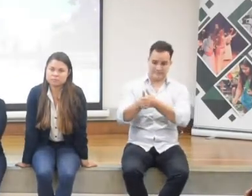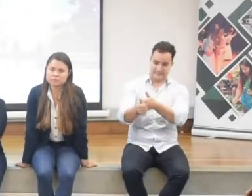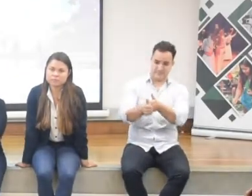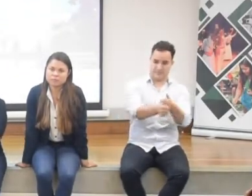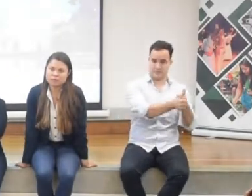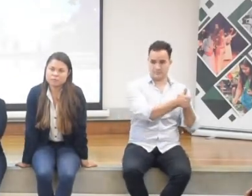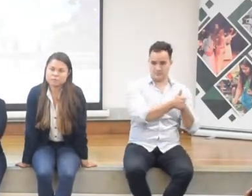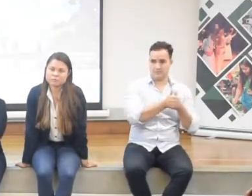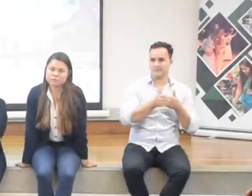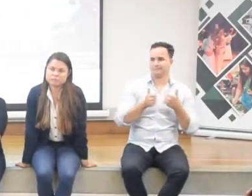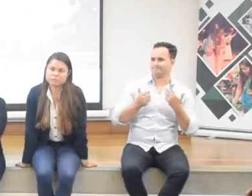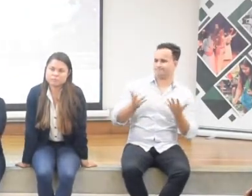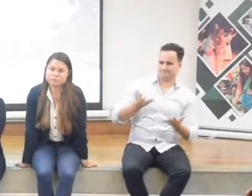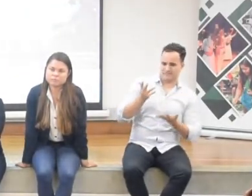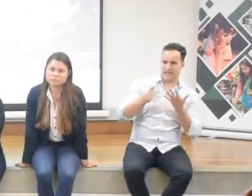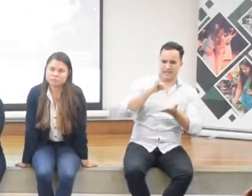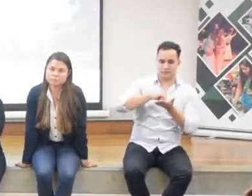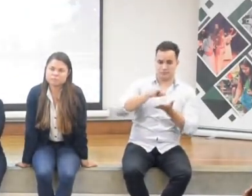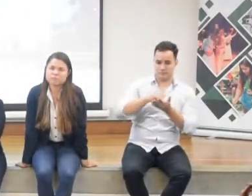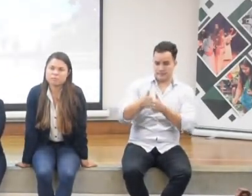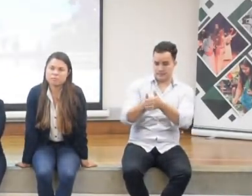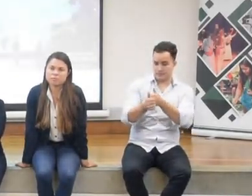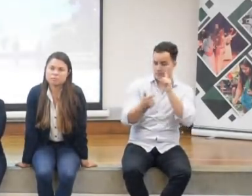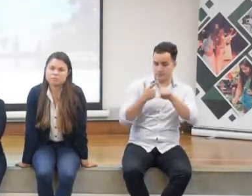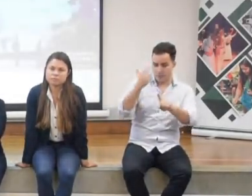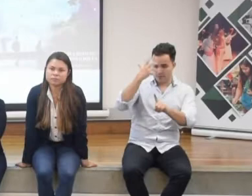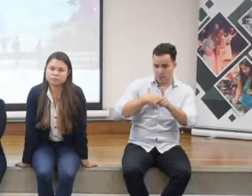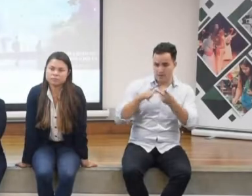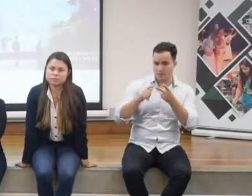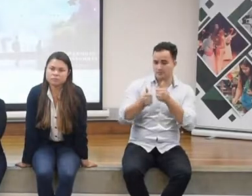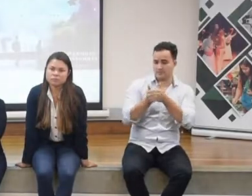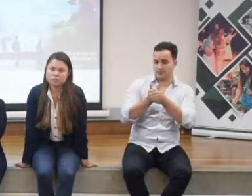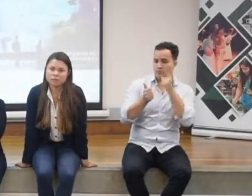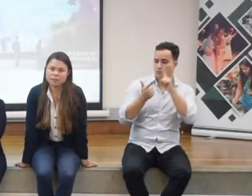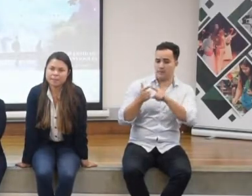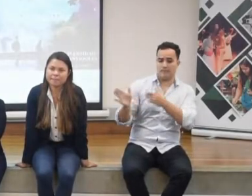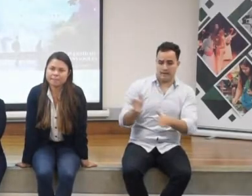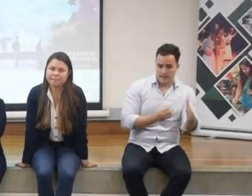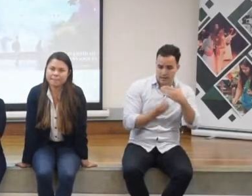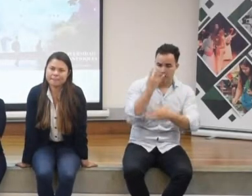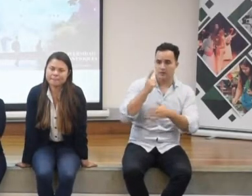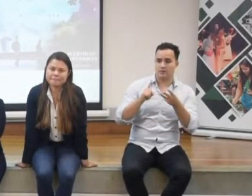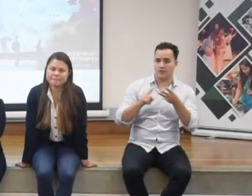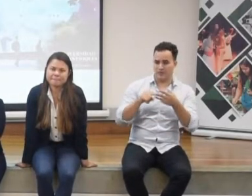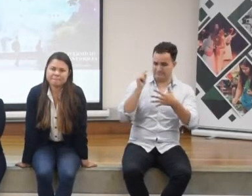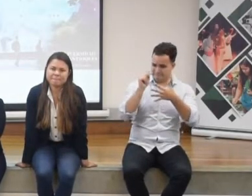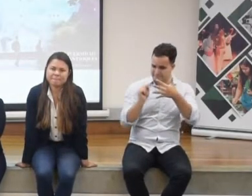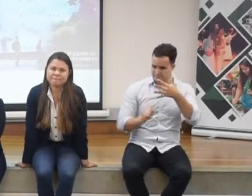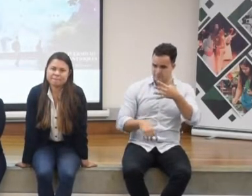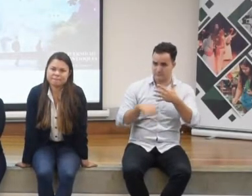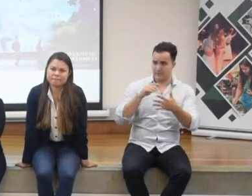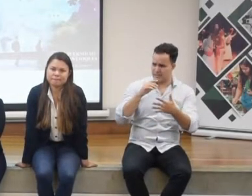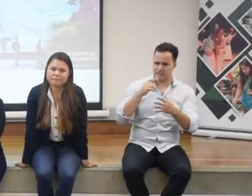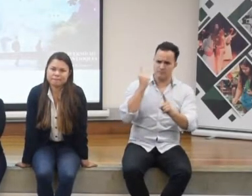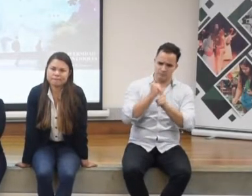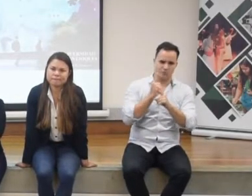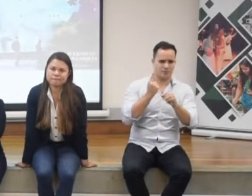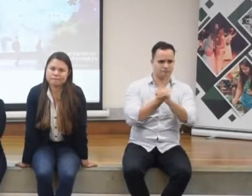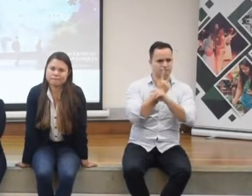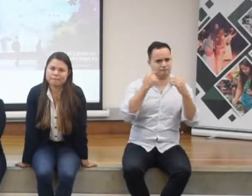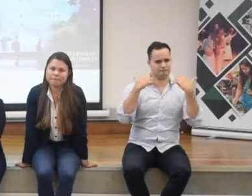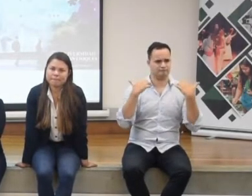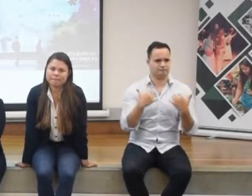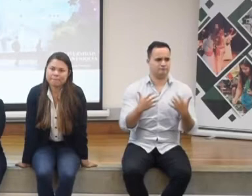que mirar seguimiento para qué, o si para evaluar, o para reinventar, o planear, o para qué, y que eso sí lo podamos hacer en 1 hora, porque tendría que